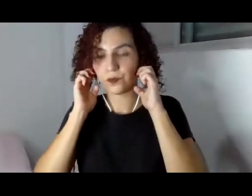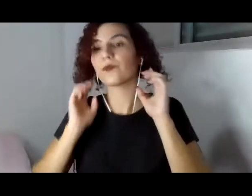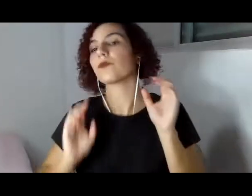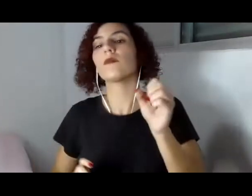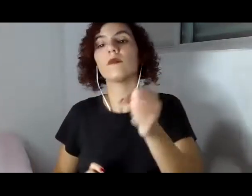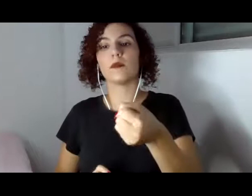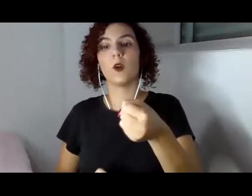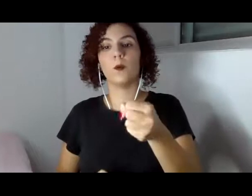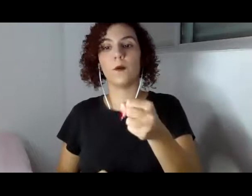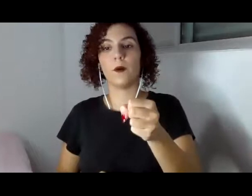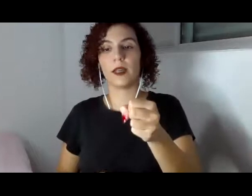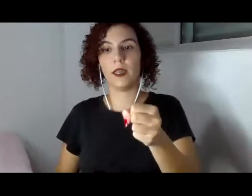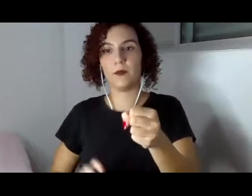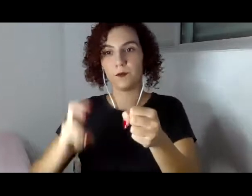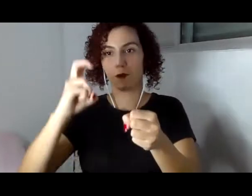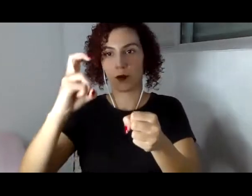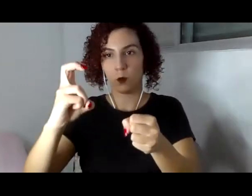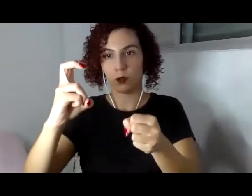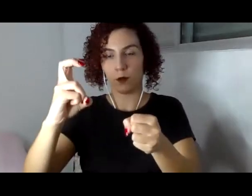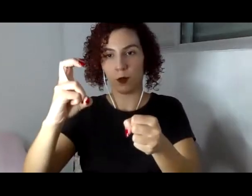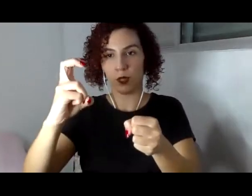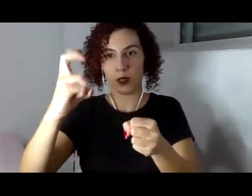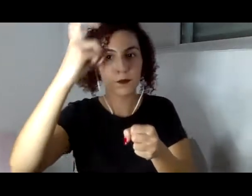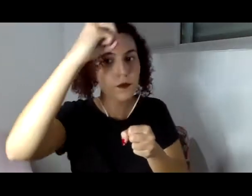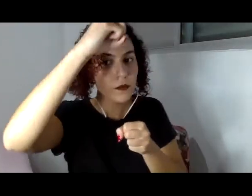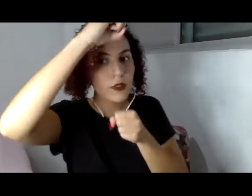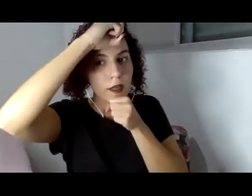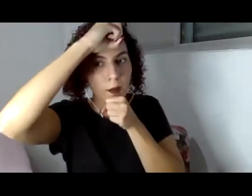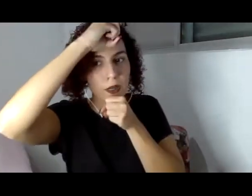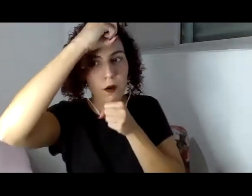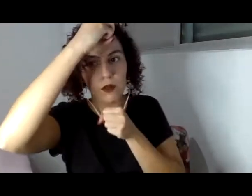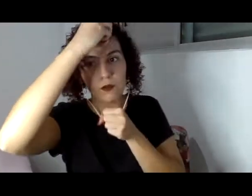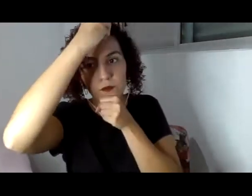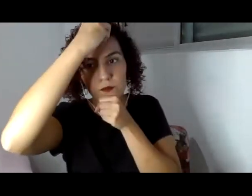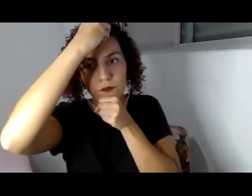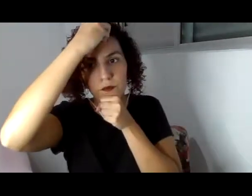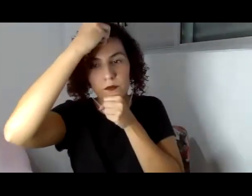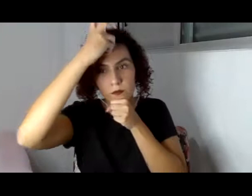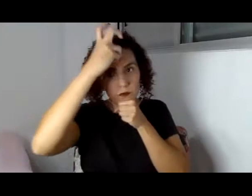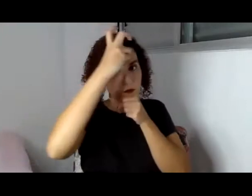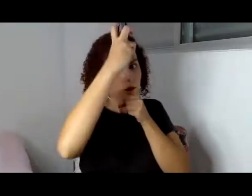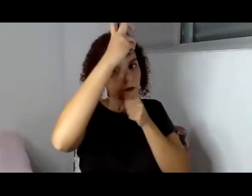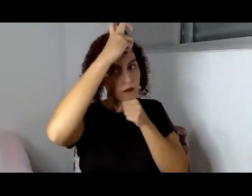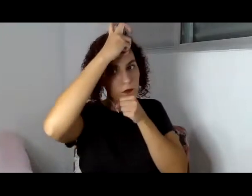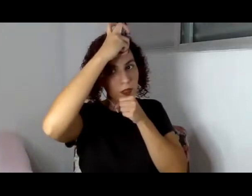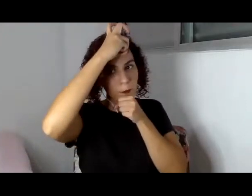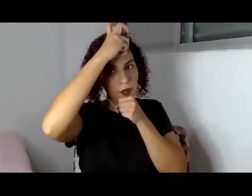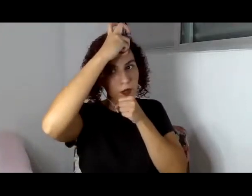Capricórnio. Uma mão aqui, outra mão aqui. Capricórnio.